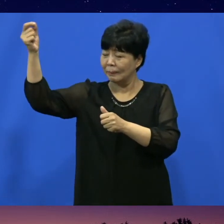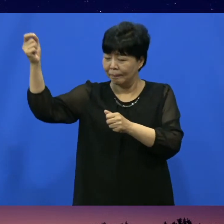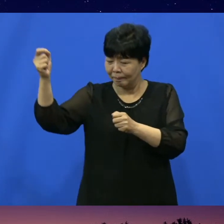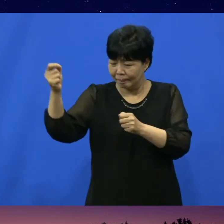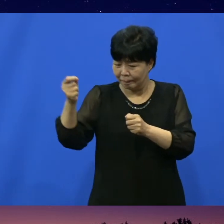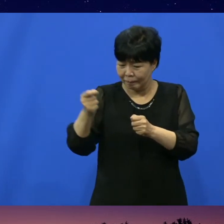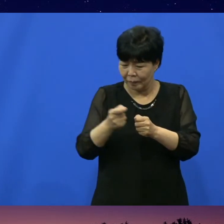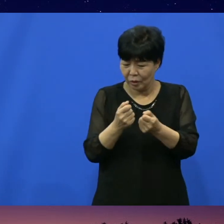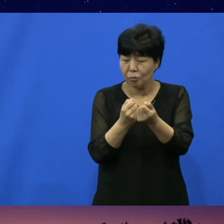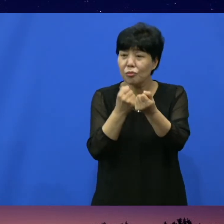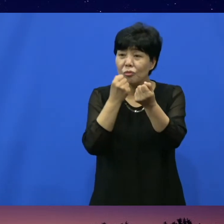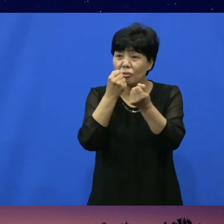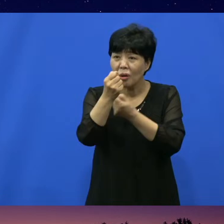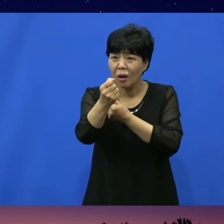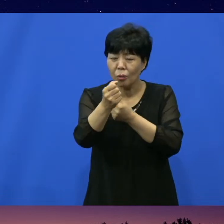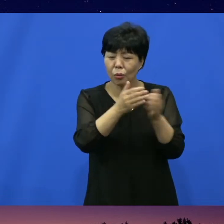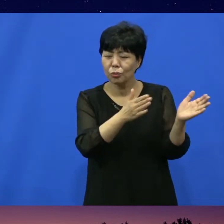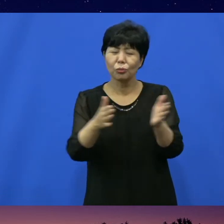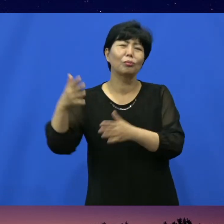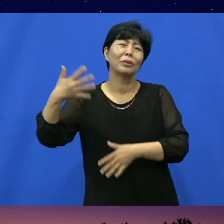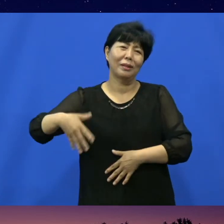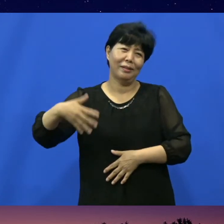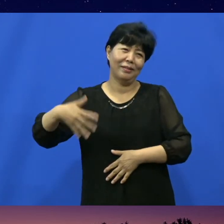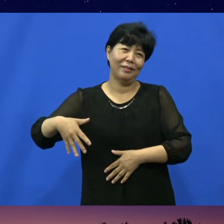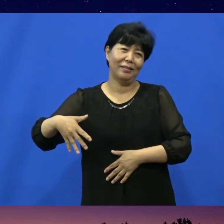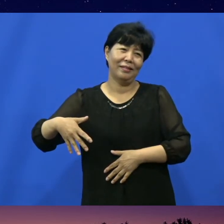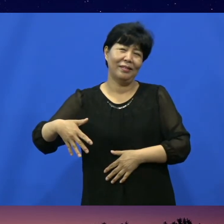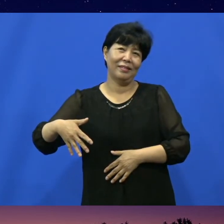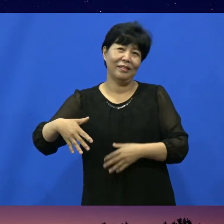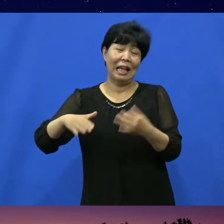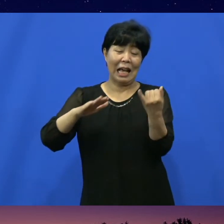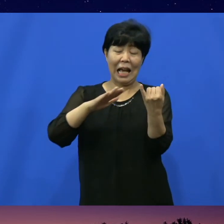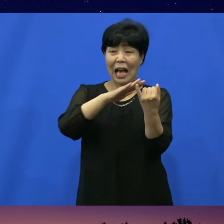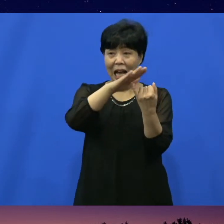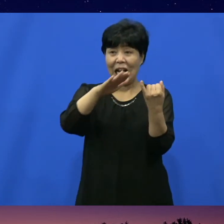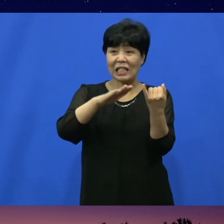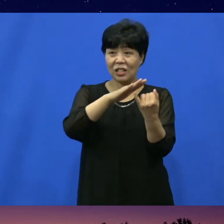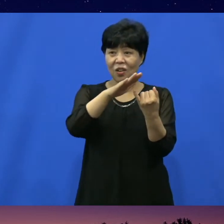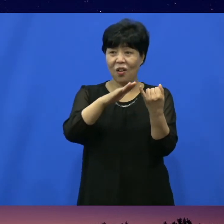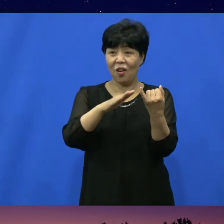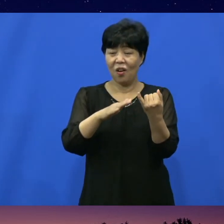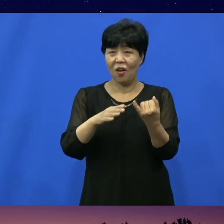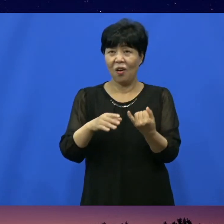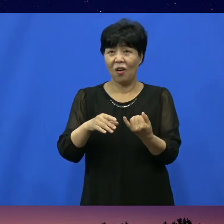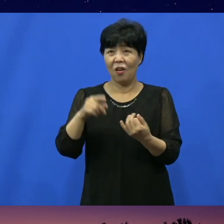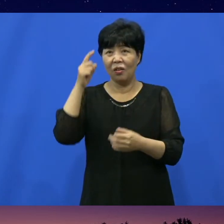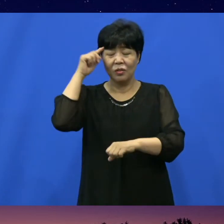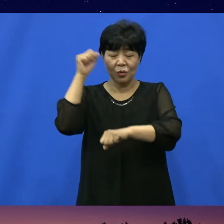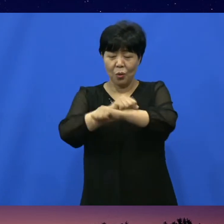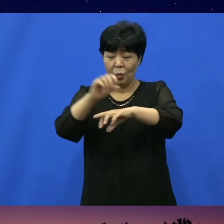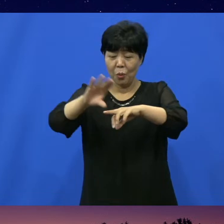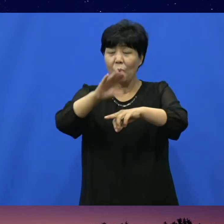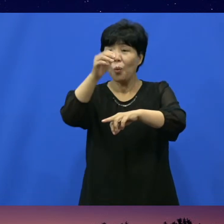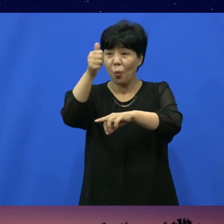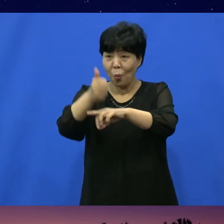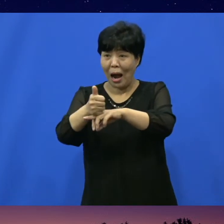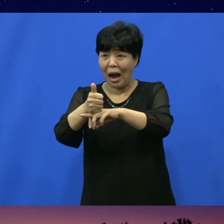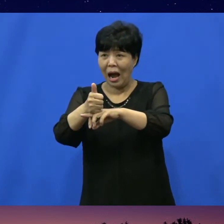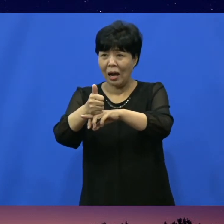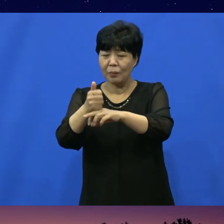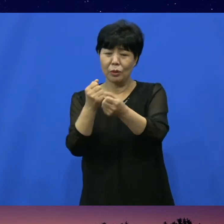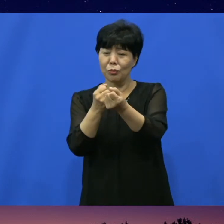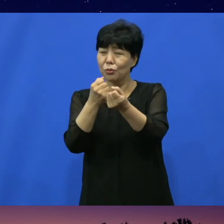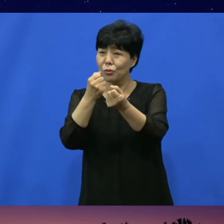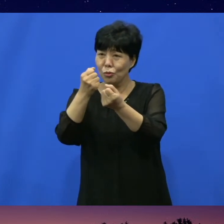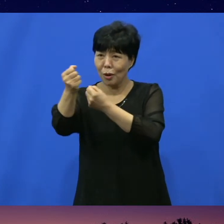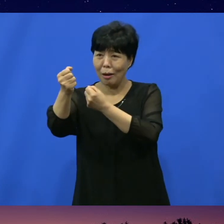안 돼 있는 거예요. 아가서에서도 그 얘기를 해요. 솔로몬은 너무도 뜨겁게 왕이지만 모든 채통을